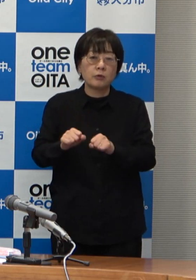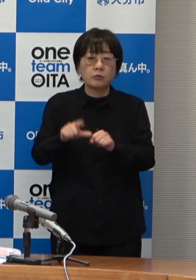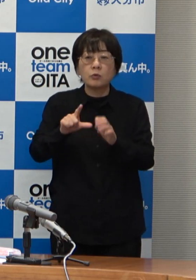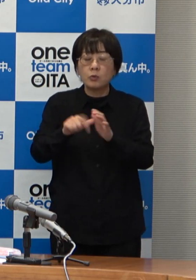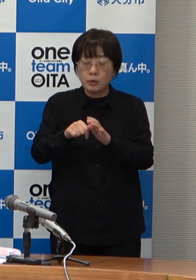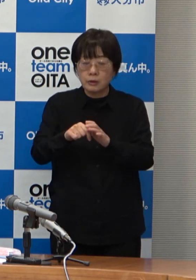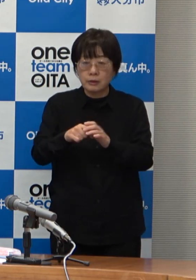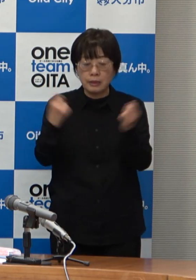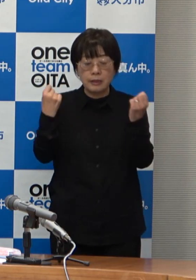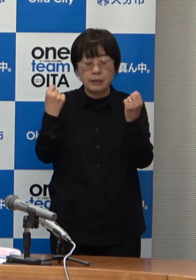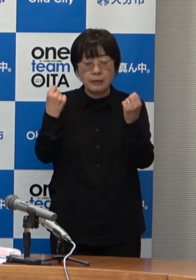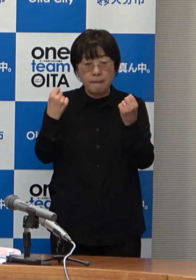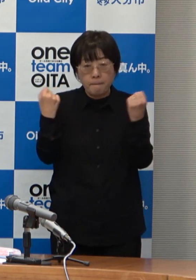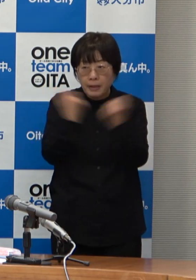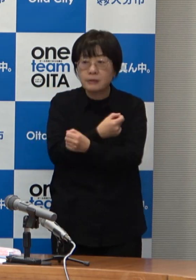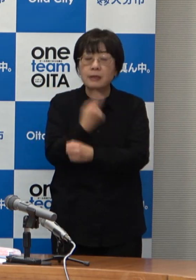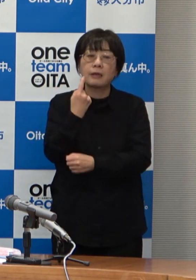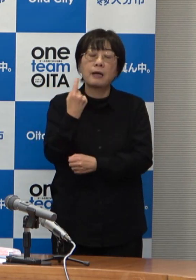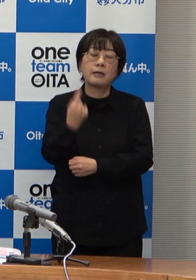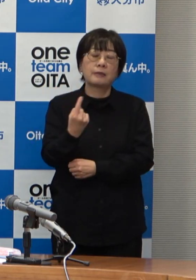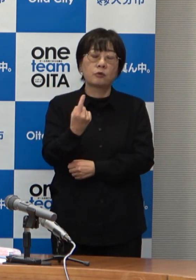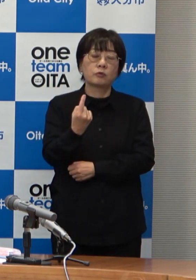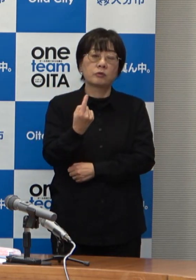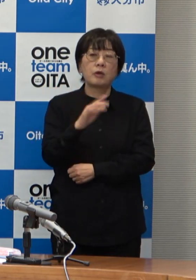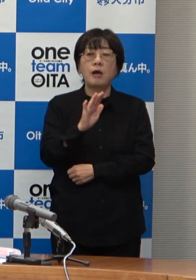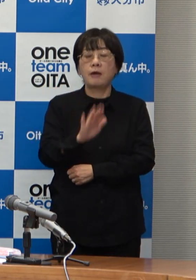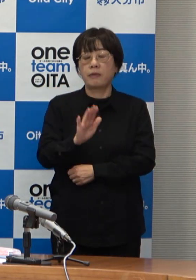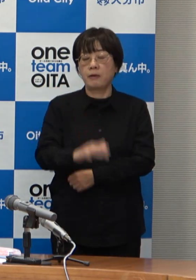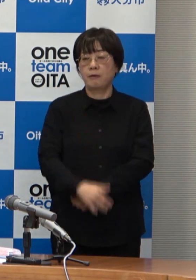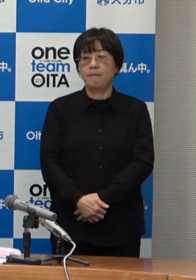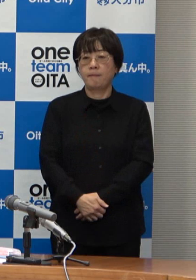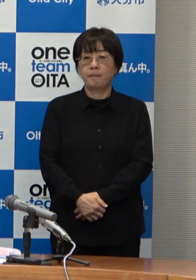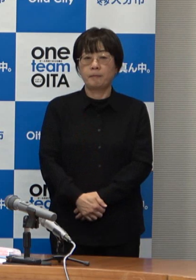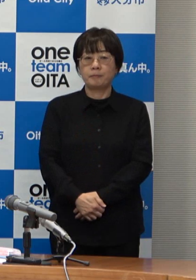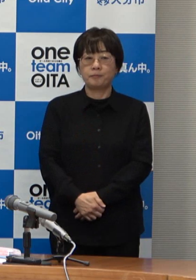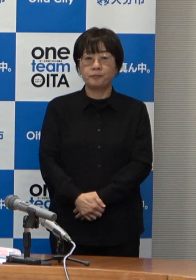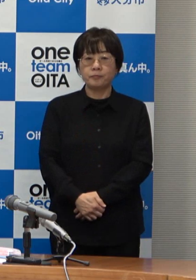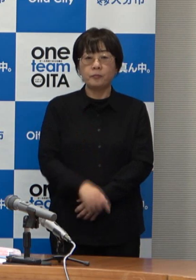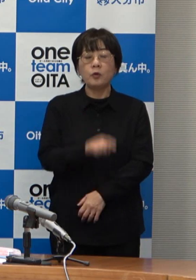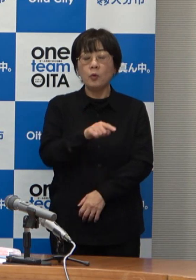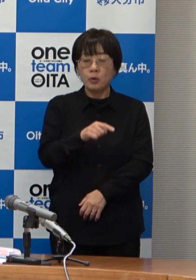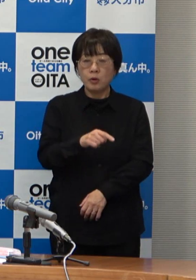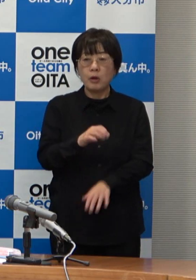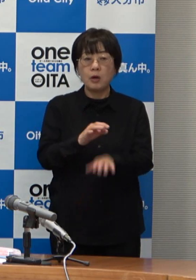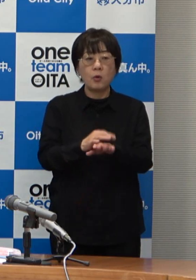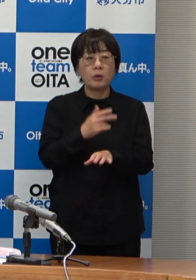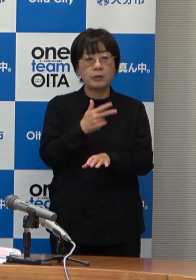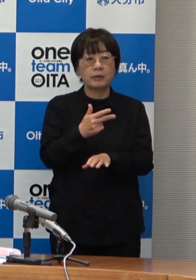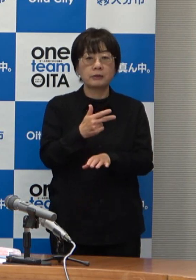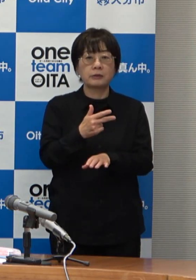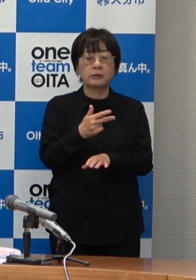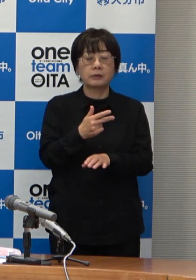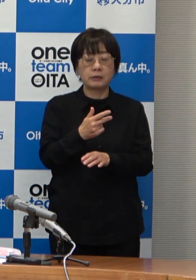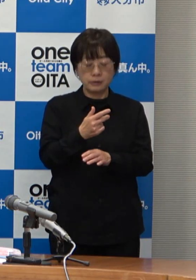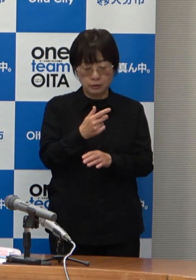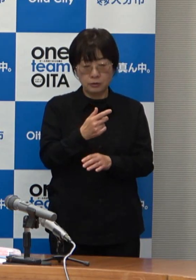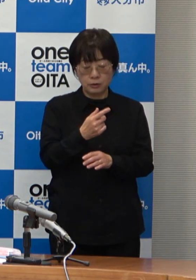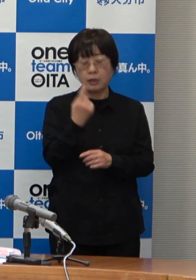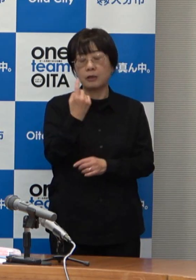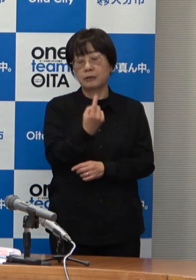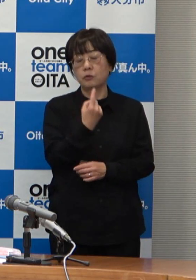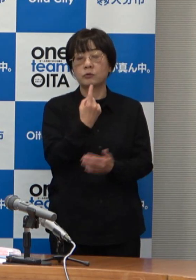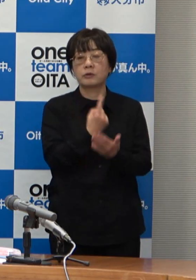誤るという形で一件ありましたこれは大分市がやった中での一件